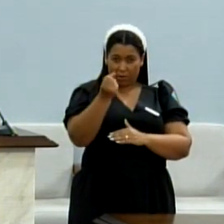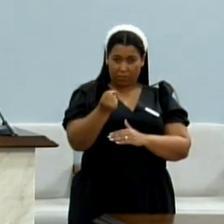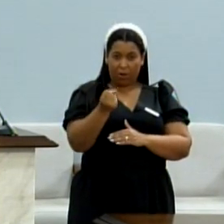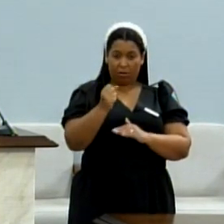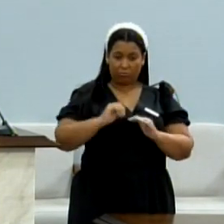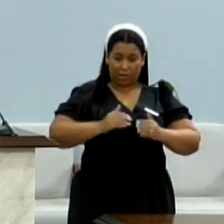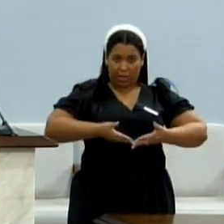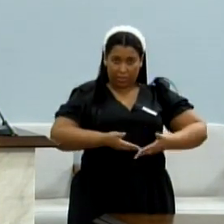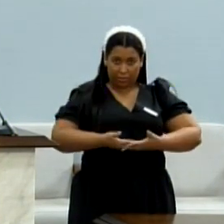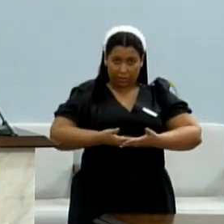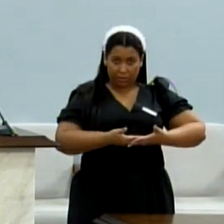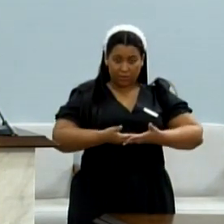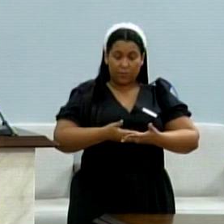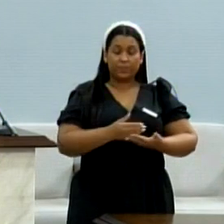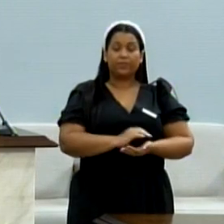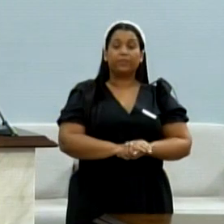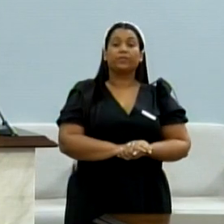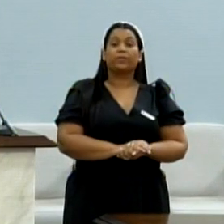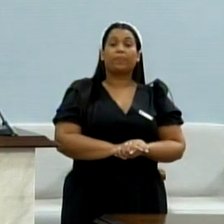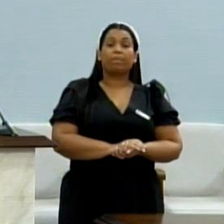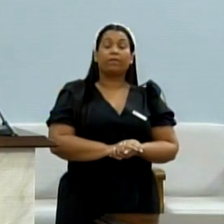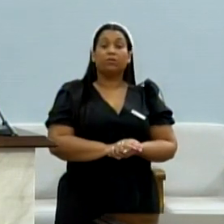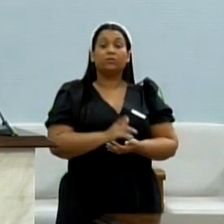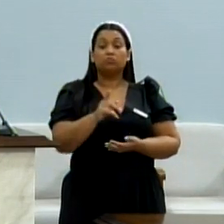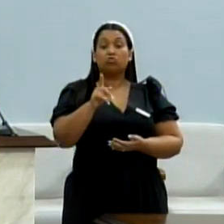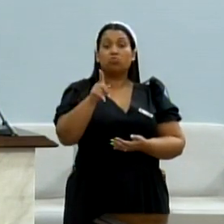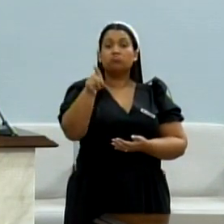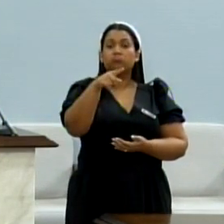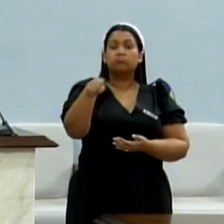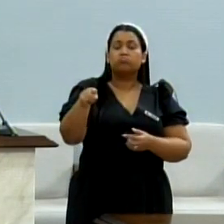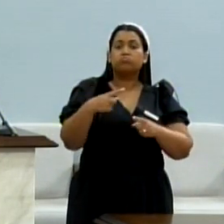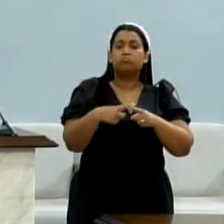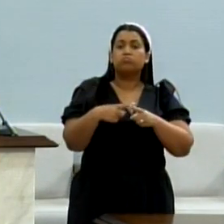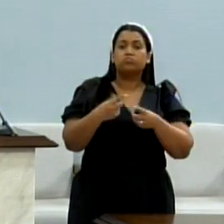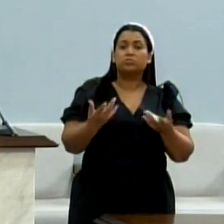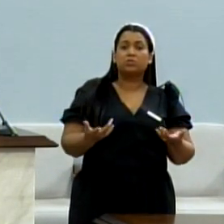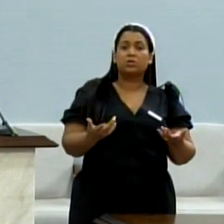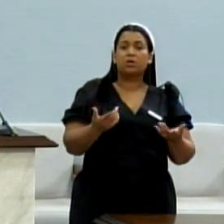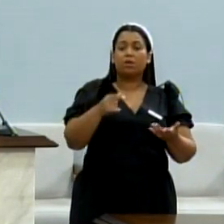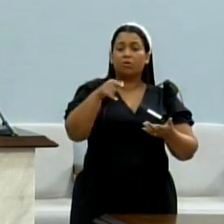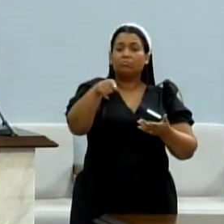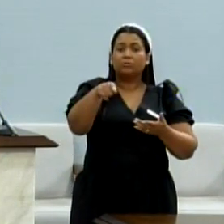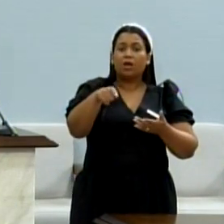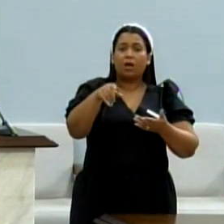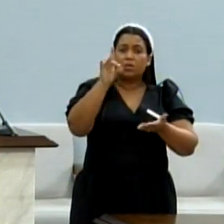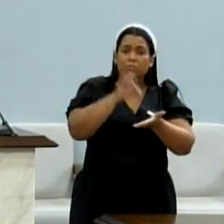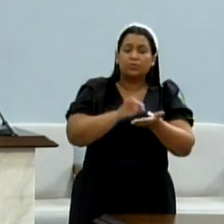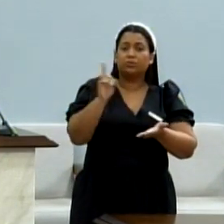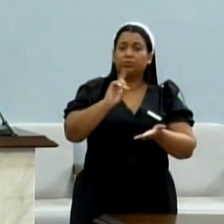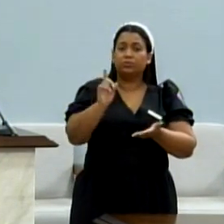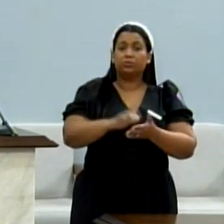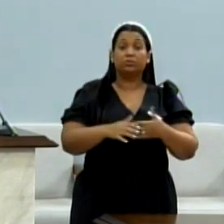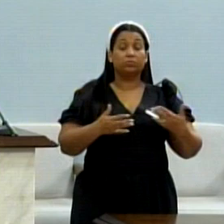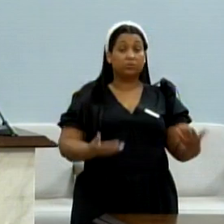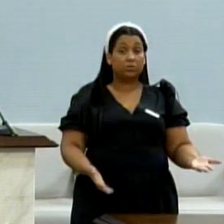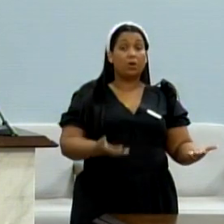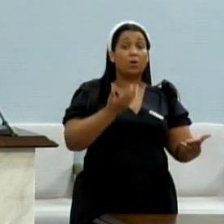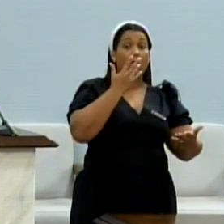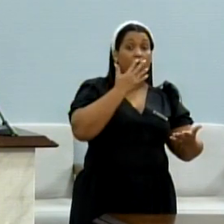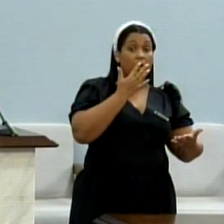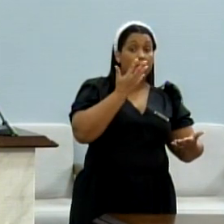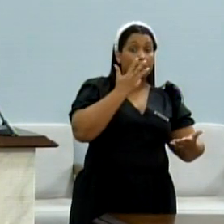autônoma, era auxílio maternidade. E foi negado, porque aquele documento não tinha validade. Então, eu fiquei com uma criança que também